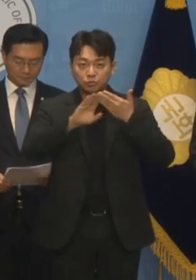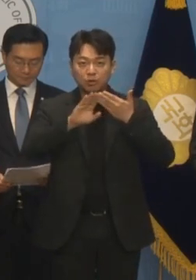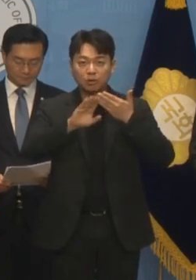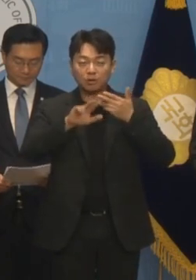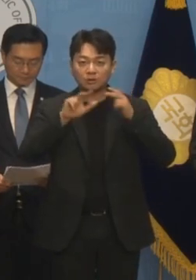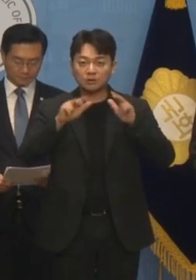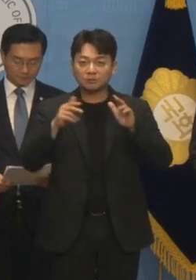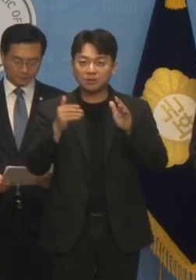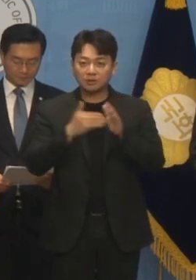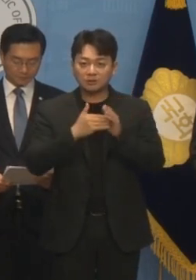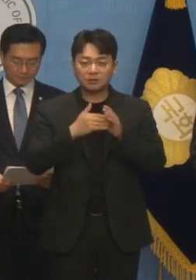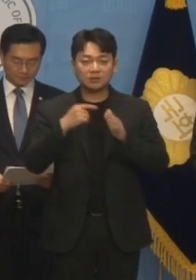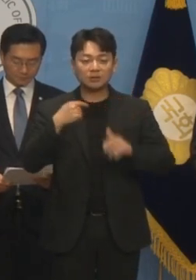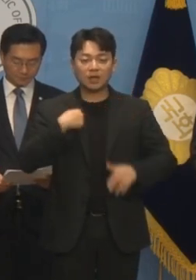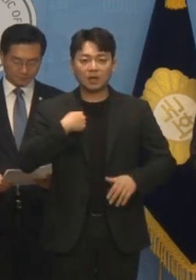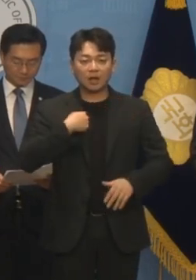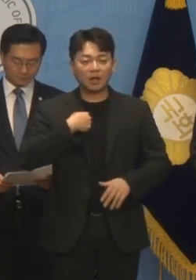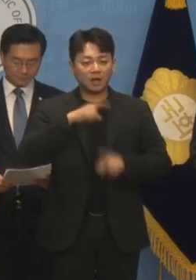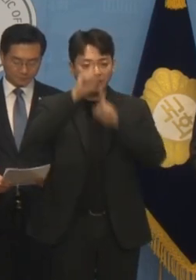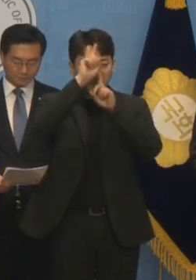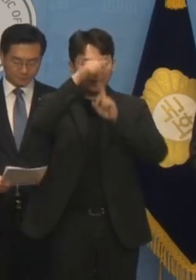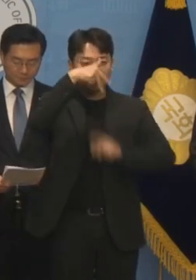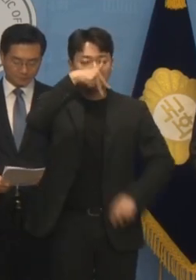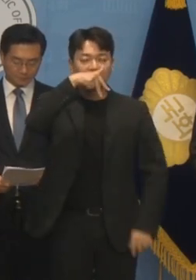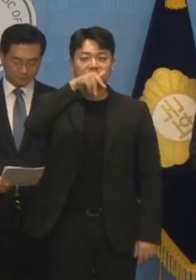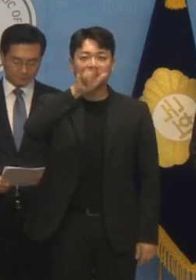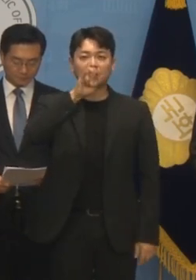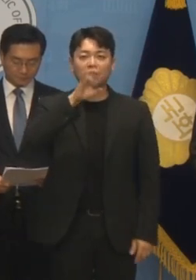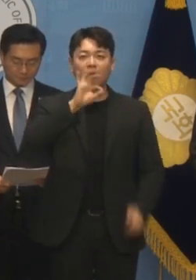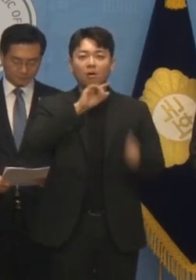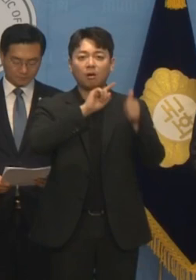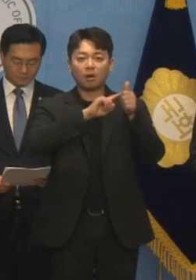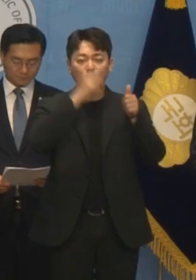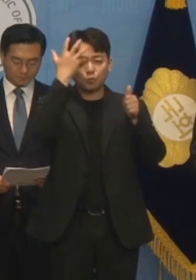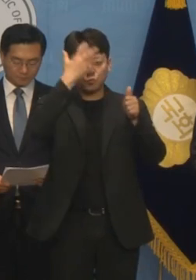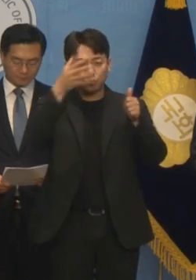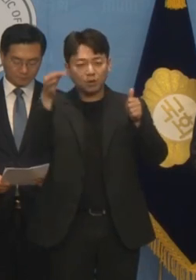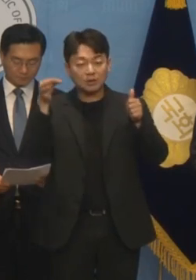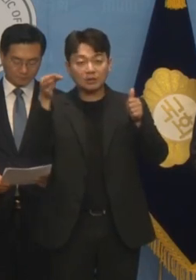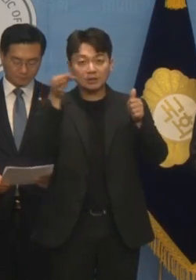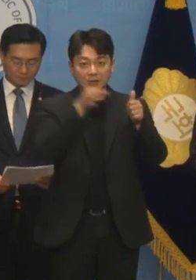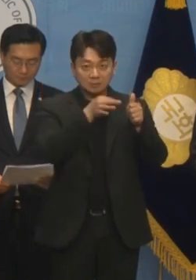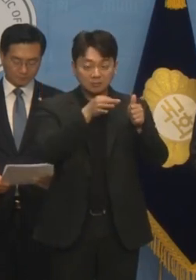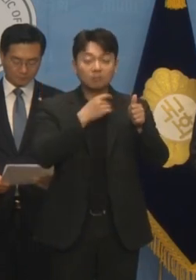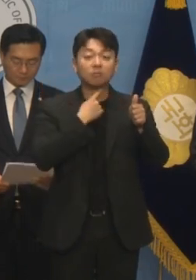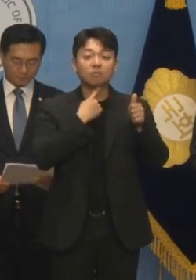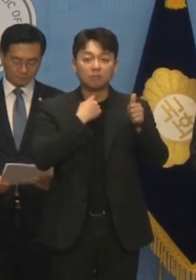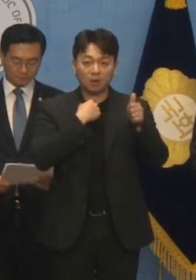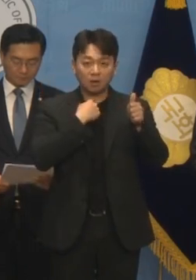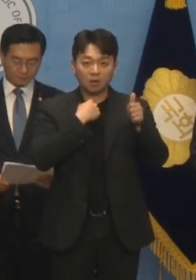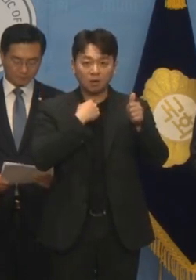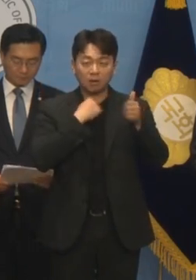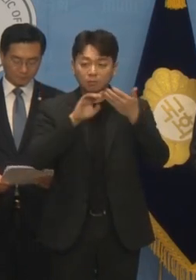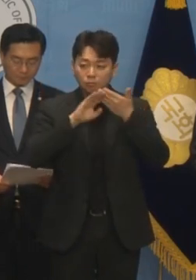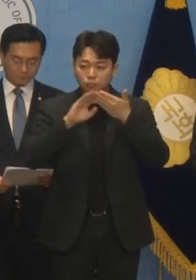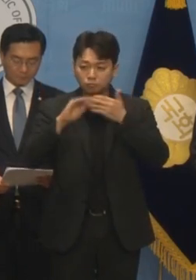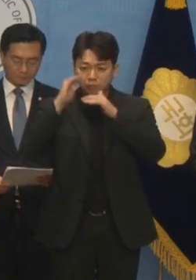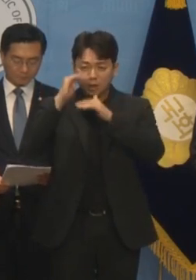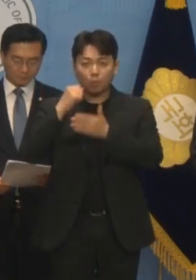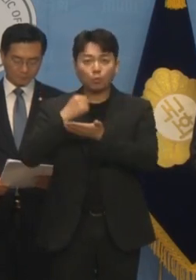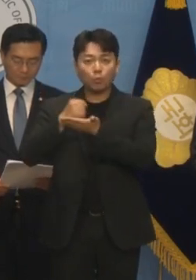후원금 낸 거 말고는 정치 후원금 낸 거 말고는 한 개 없는데 다른 거래 한 개 없는데 이걸 들여다 봤다고